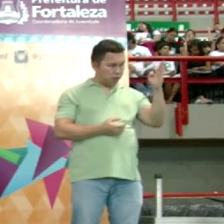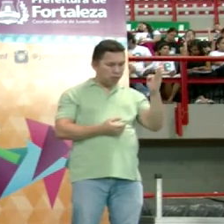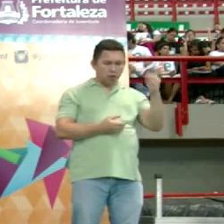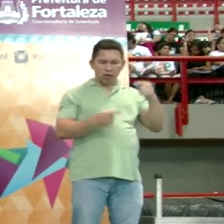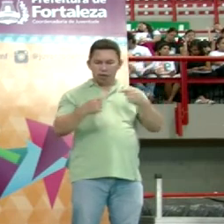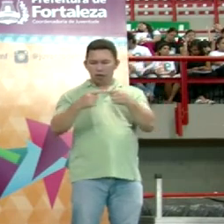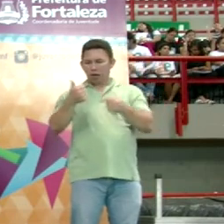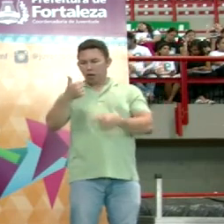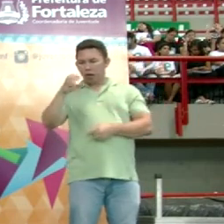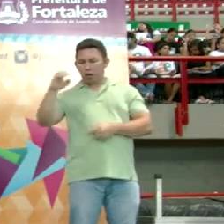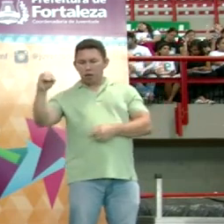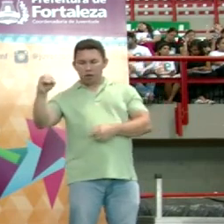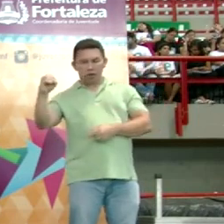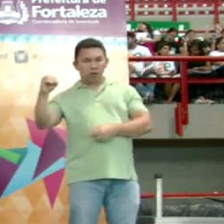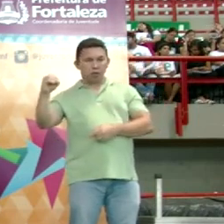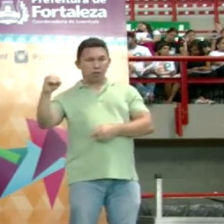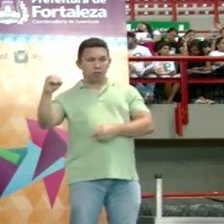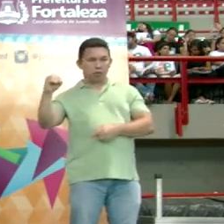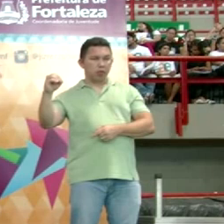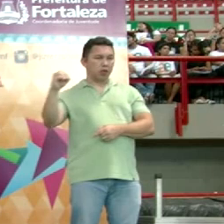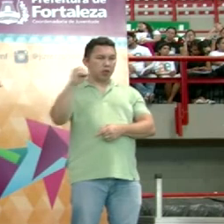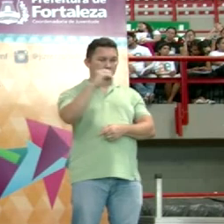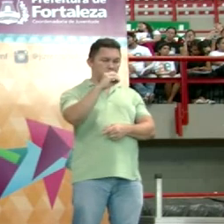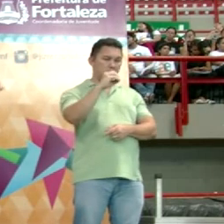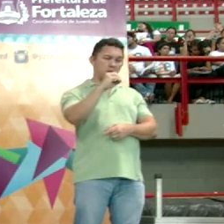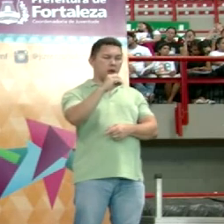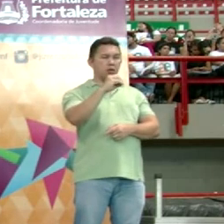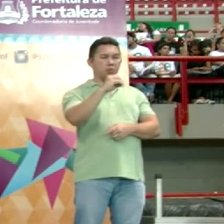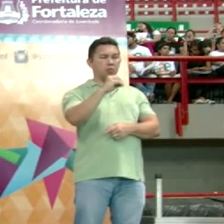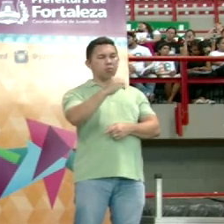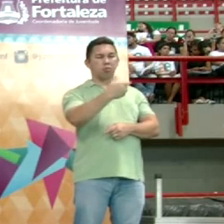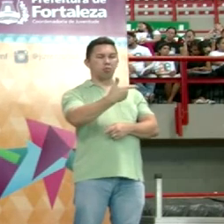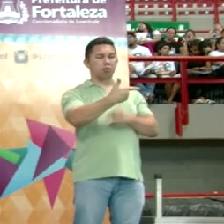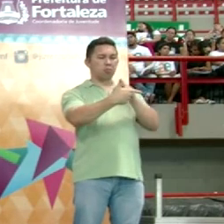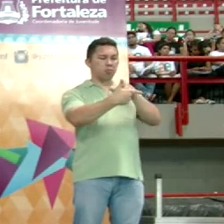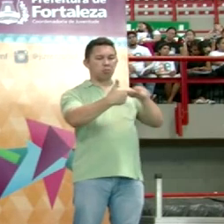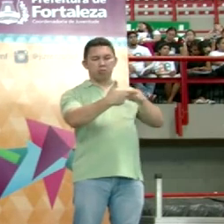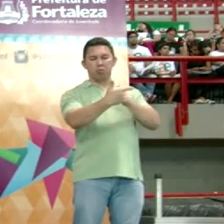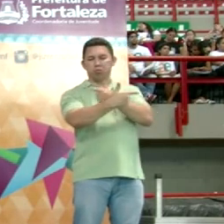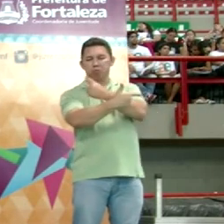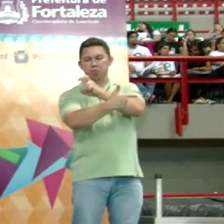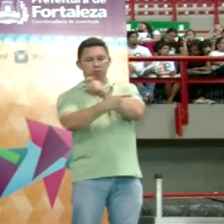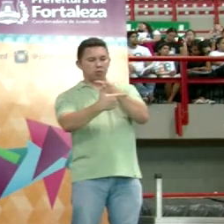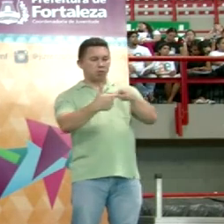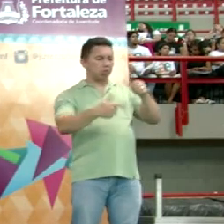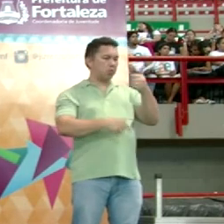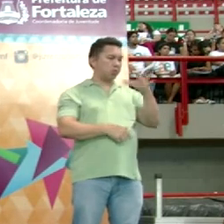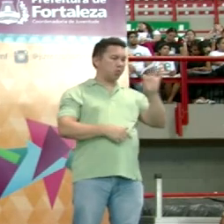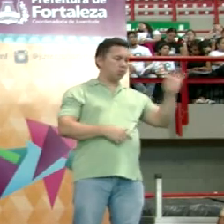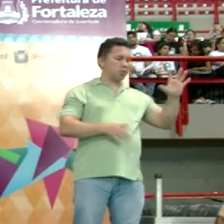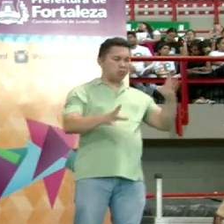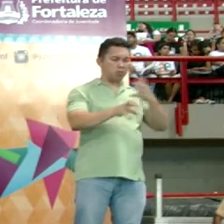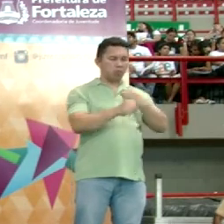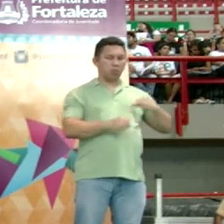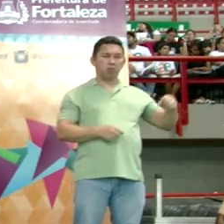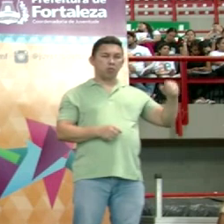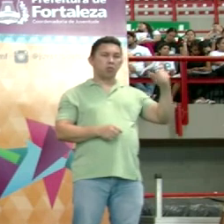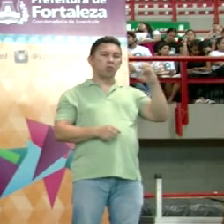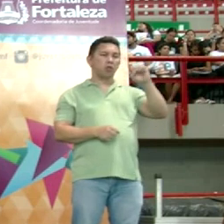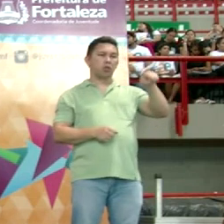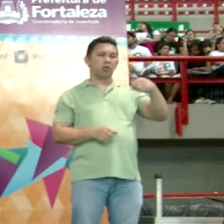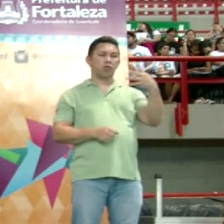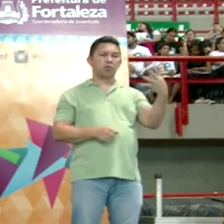quanto? 100. Se eu fizer 100 dividido por 250, vai dar 40%. Ou 0,4. Tá legal? Então 100